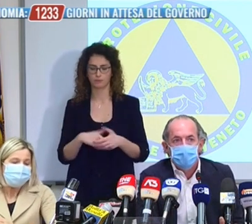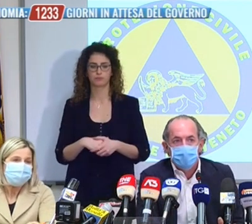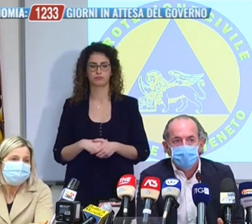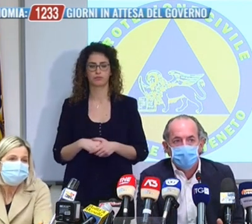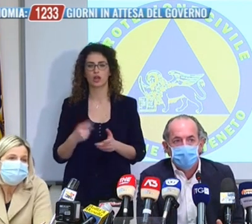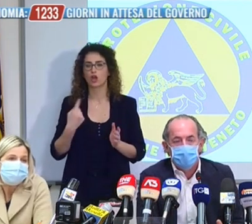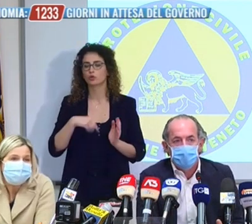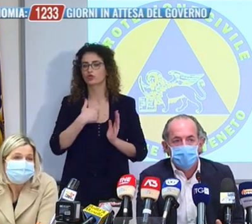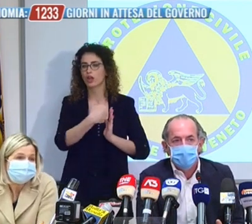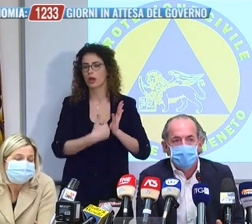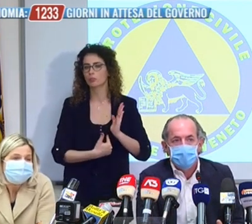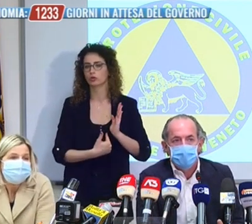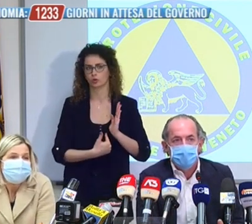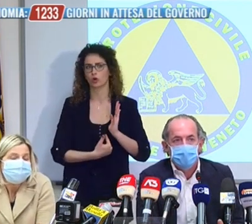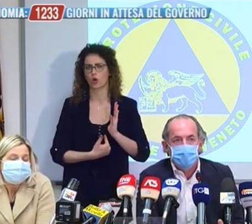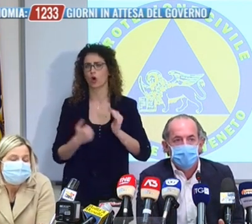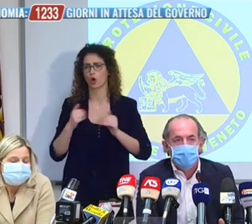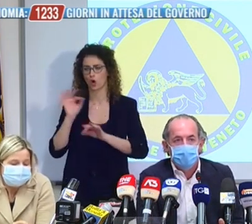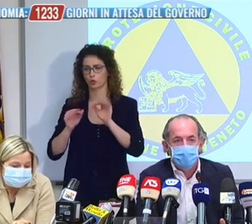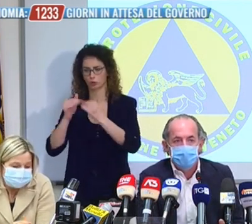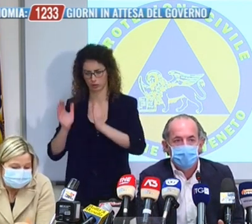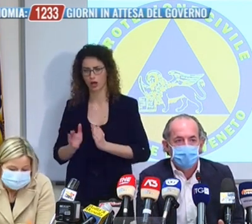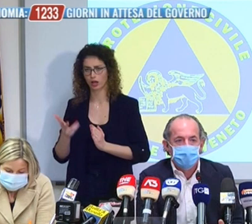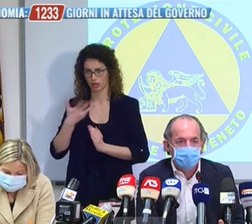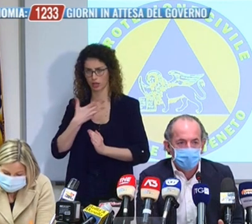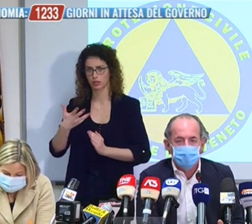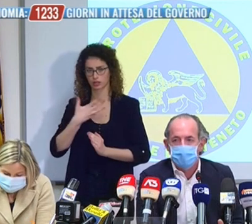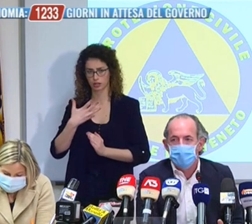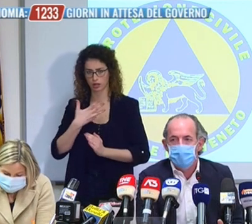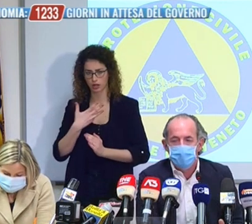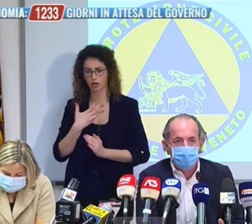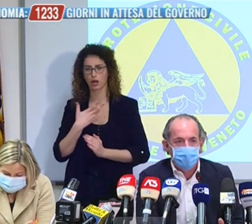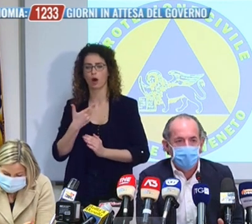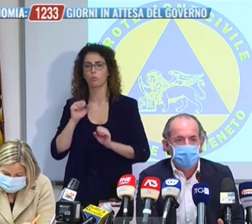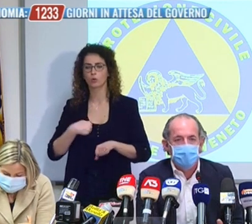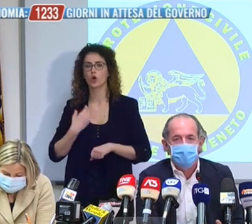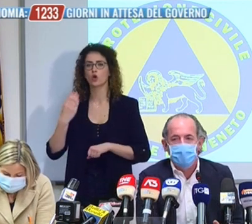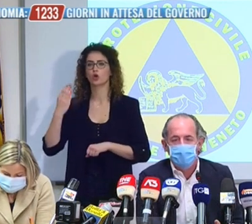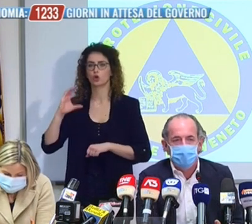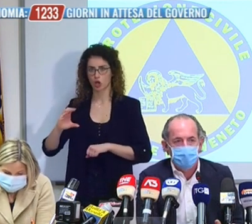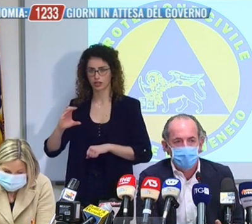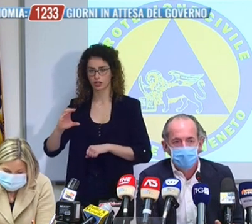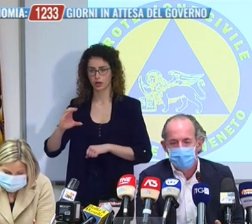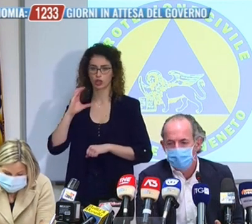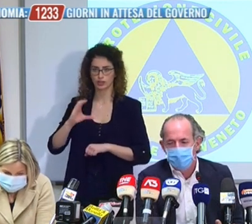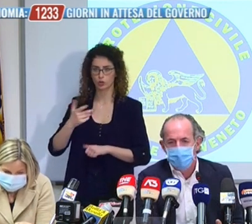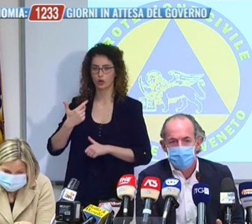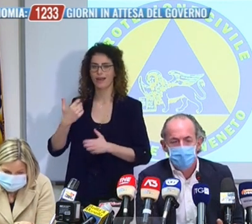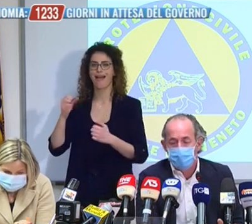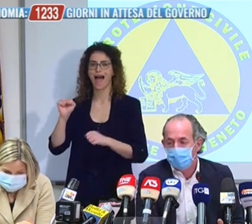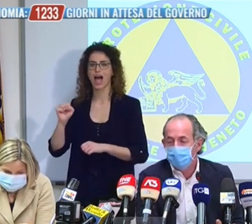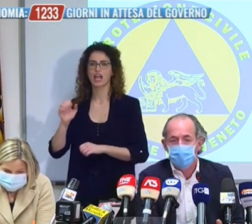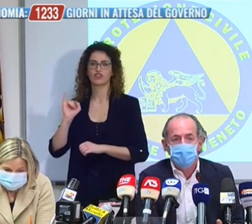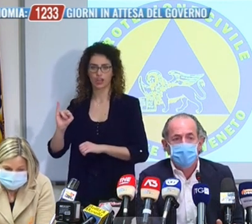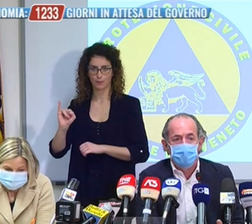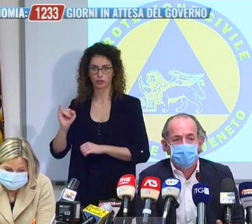noi abbiamo un protocollo di cure domiciliari, è previsto l'uso di idrossiclorochina, degli antinfiammatori, da